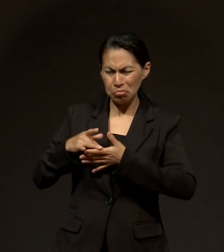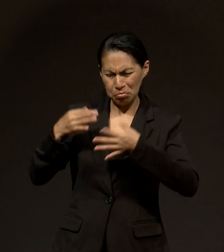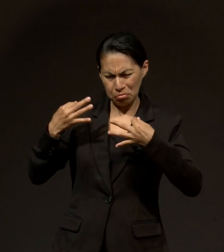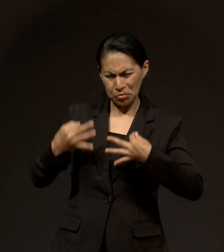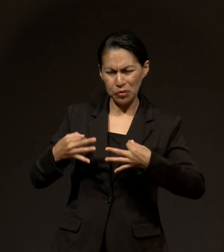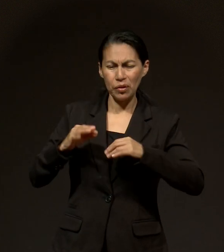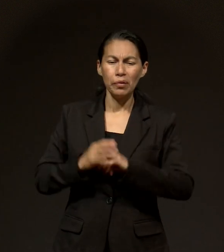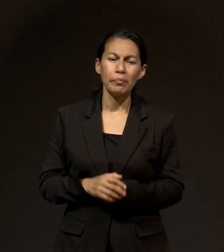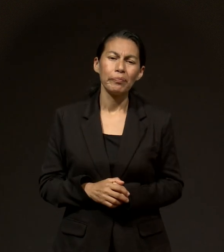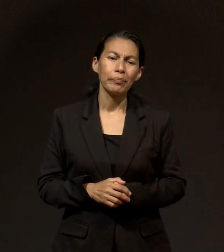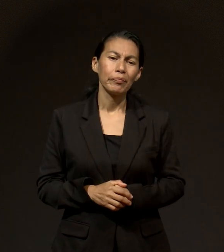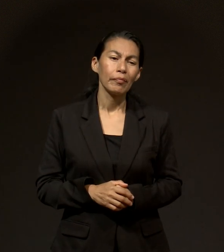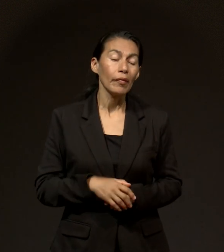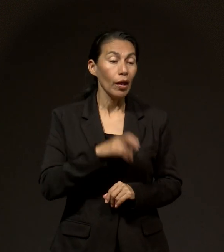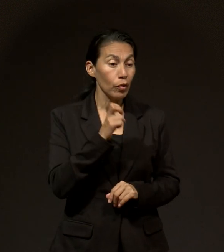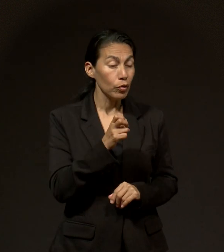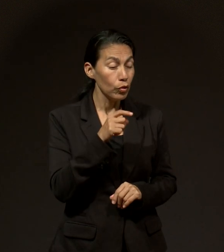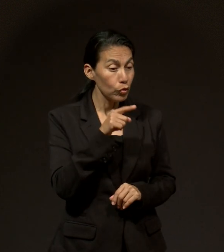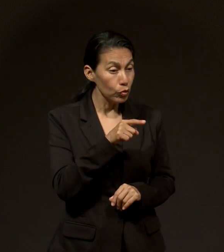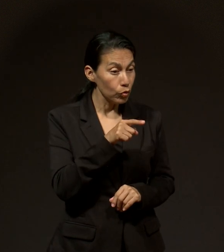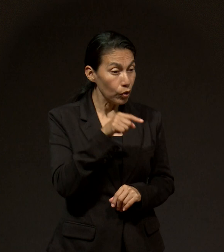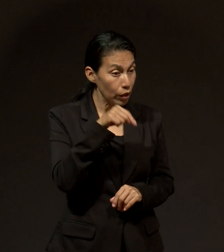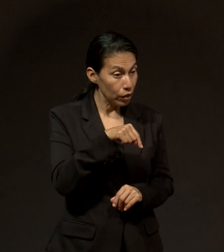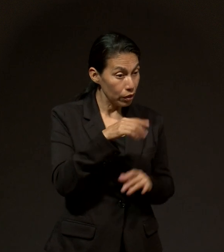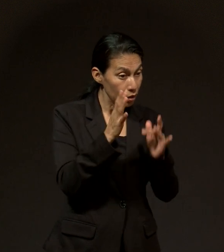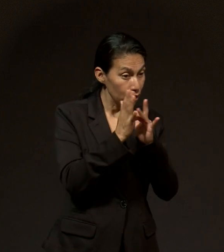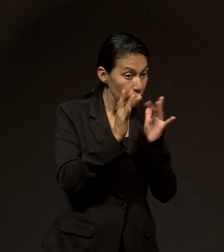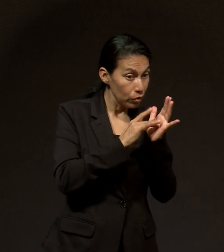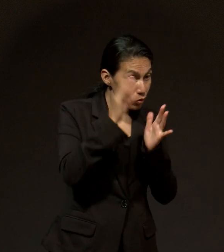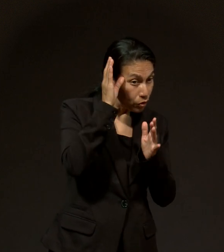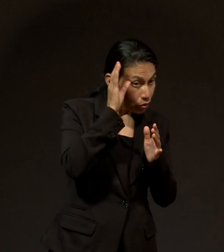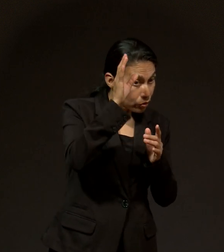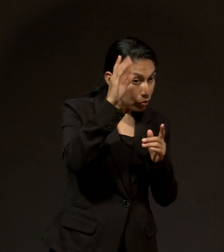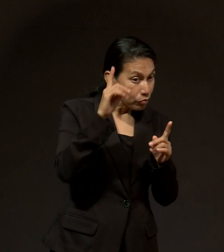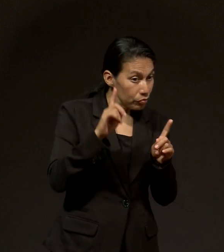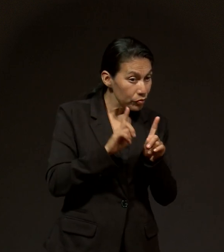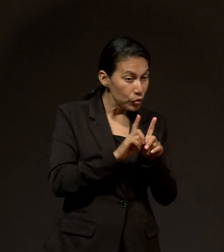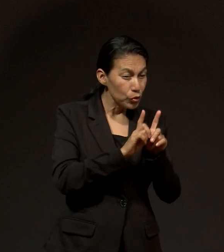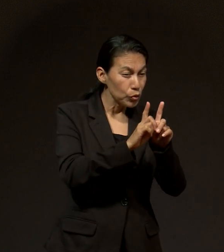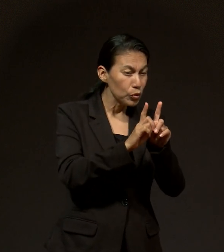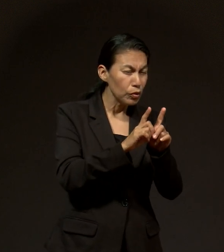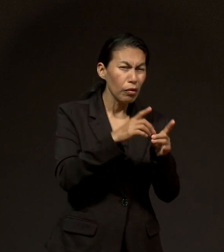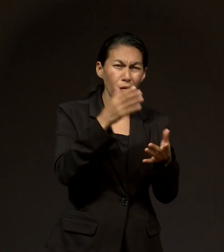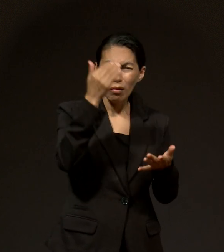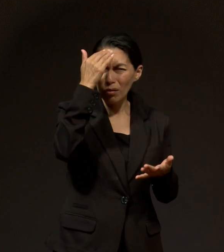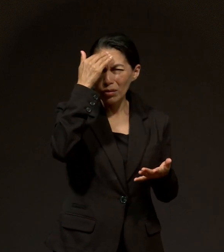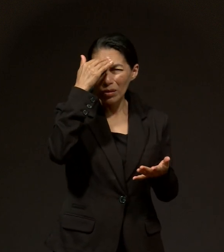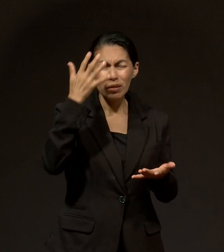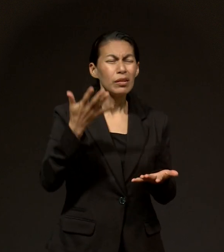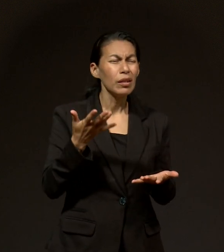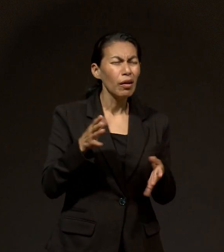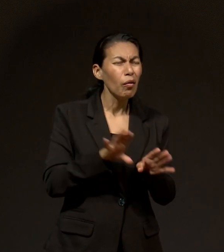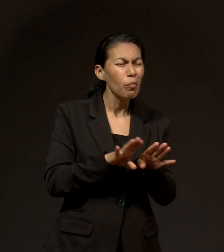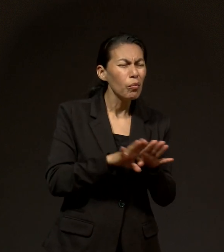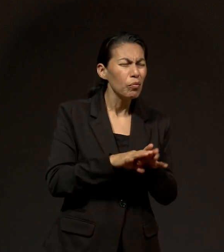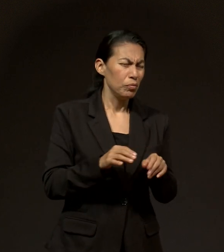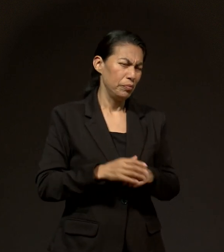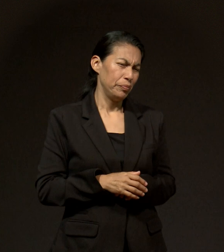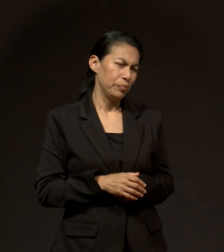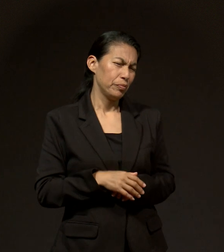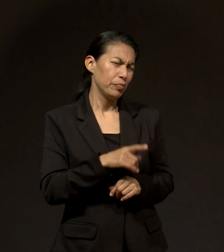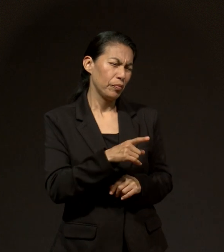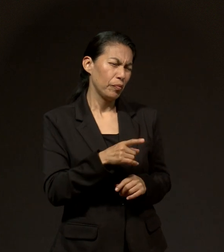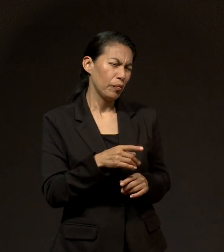Y entonces aquí llegaste a conocer más a Jesucristo. Sí. ¿Cómo fue ese